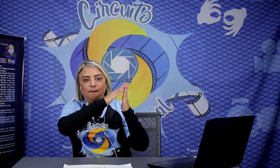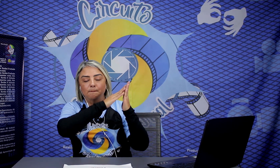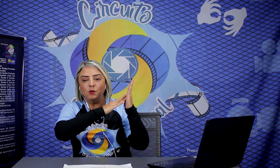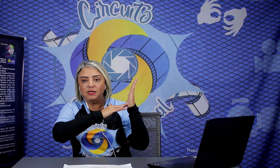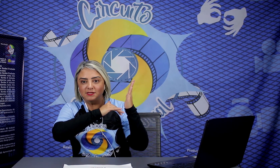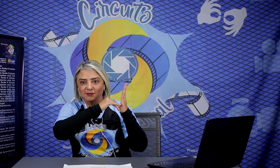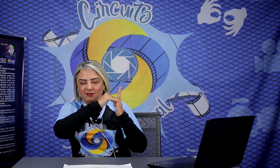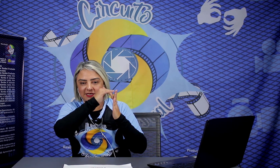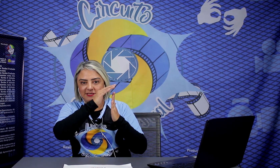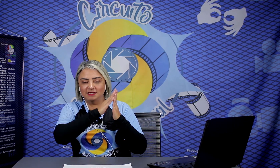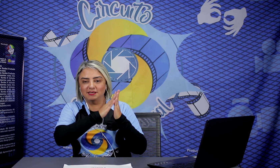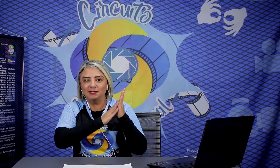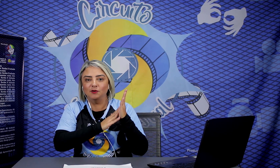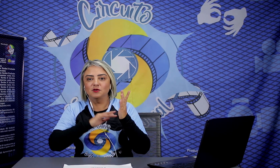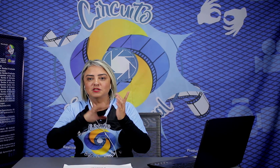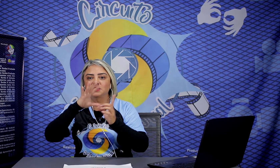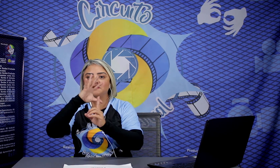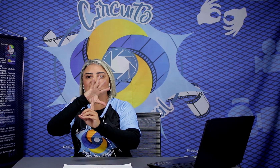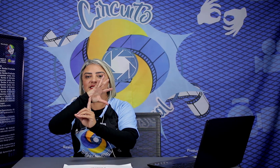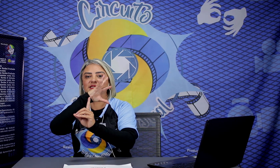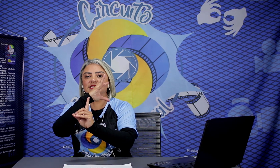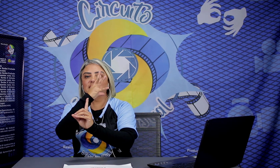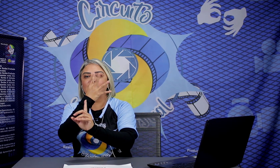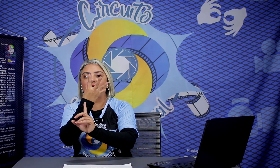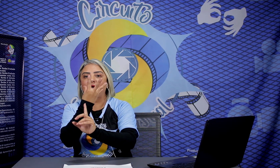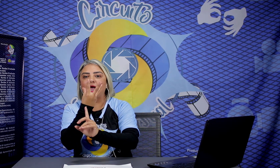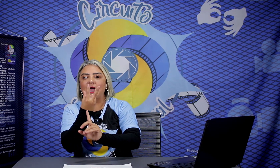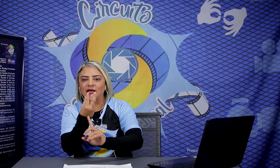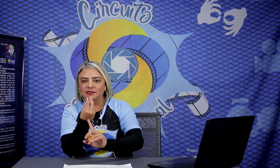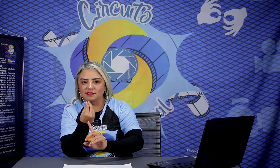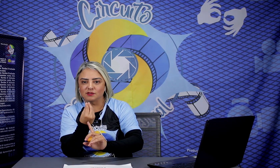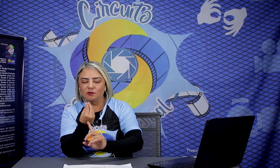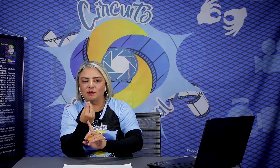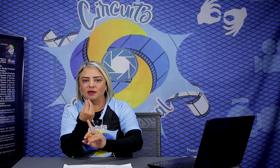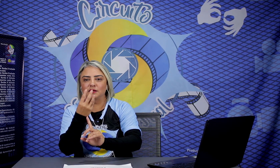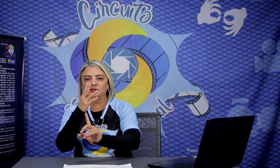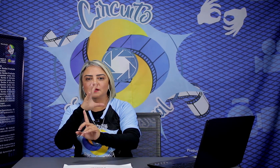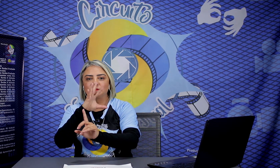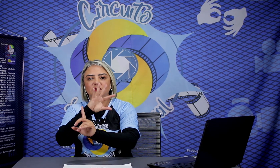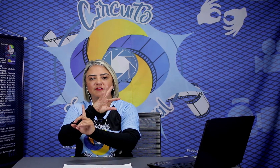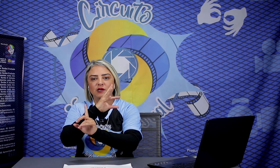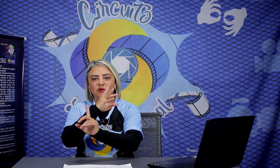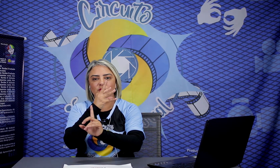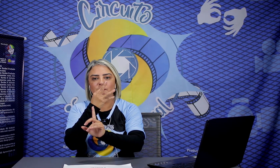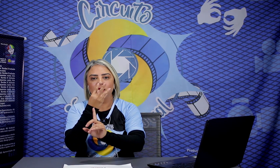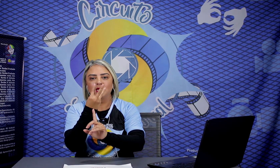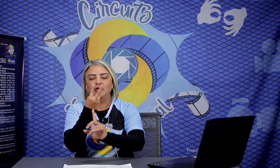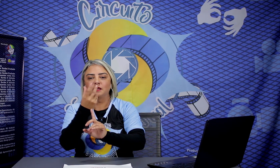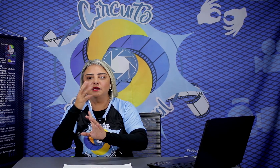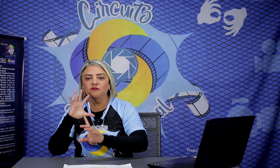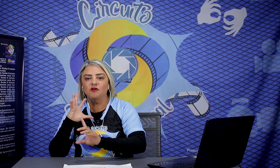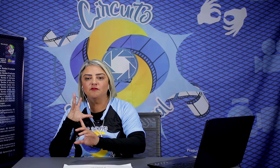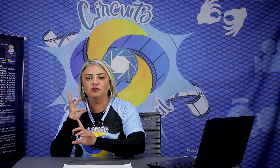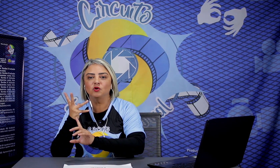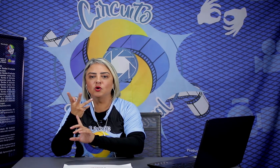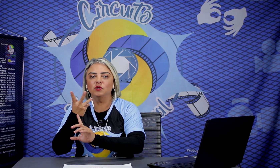Por isso, gente, que hoje a gente faz assim, artes, como a nossa amiga falou, que envolve todas